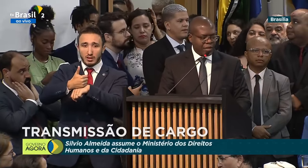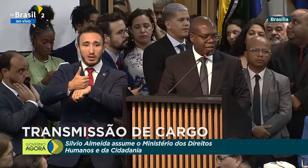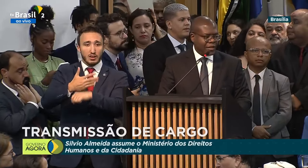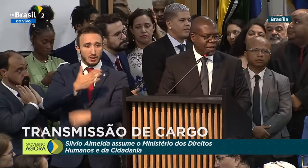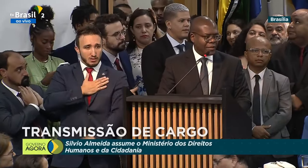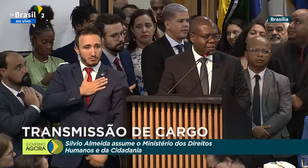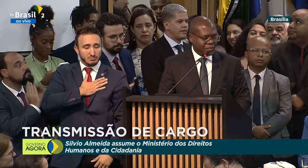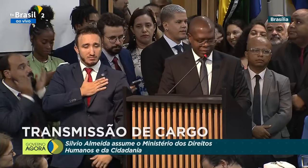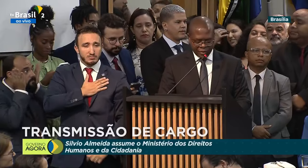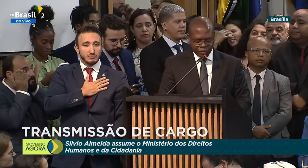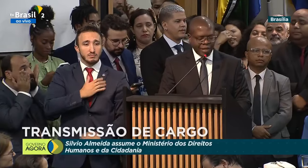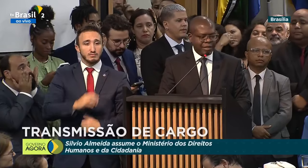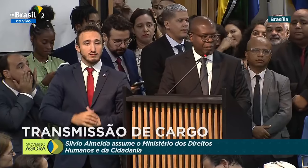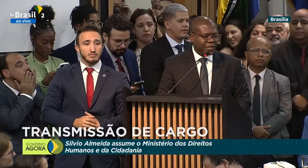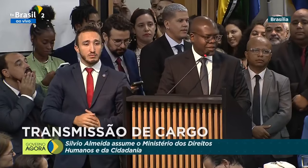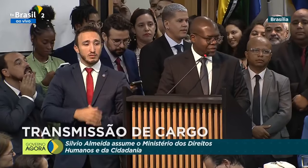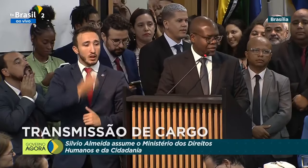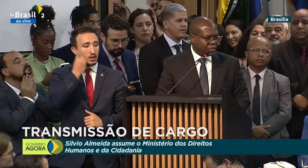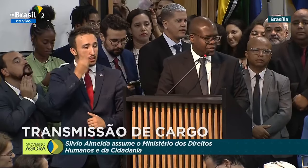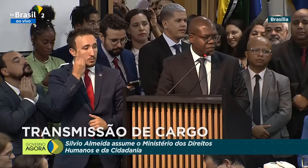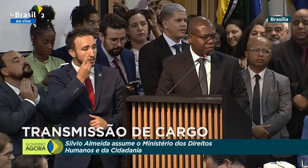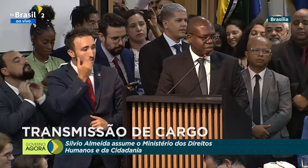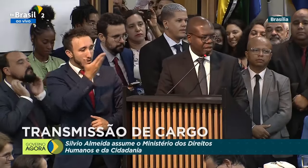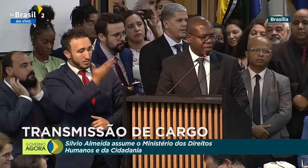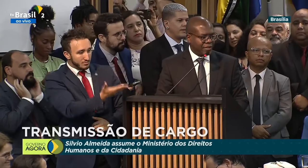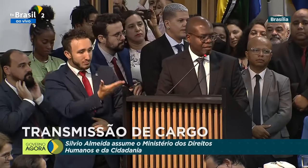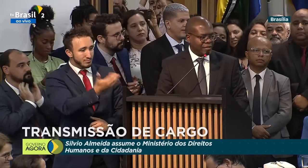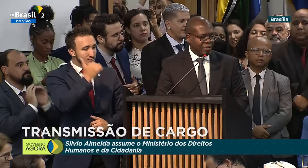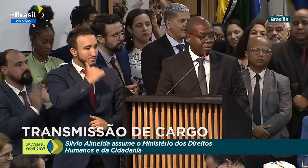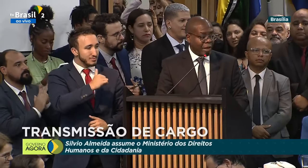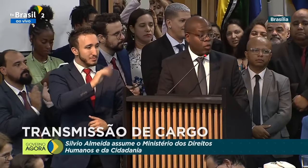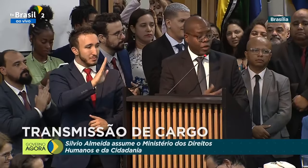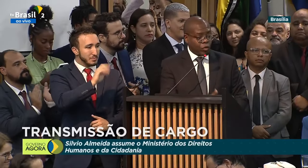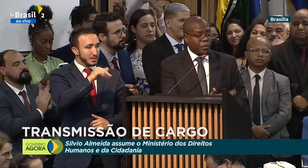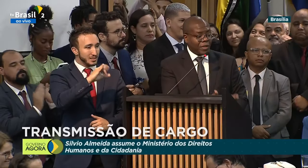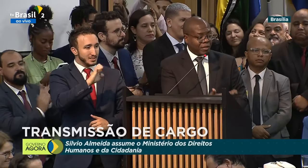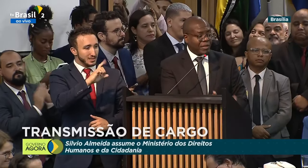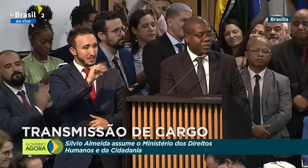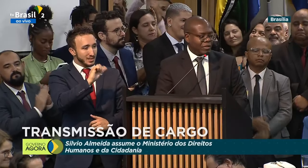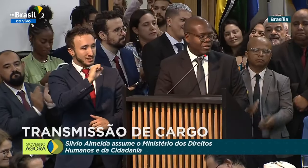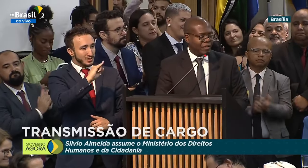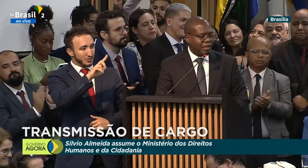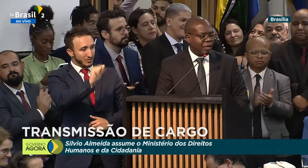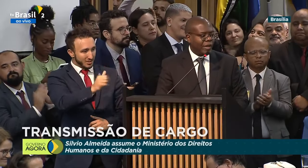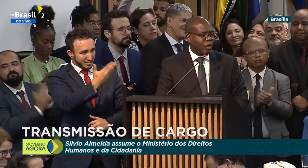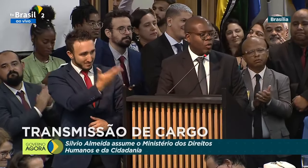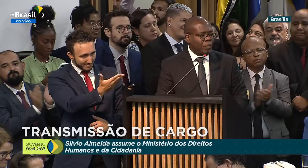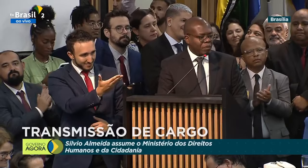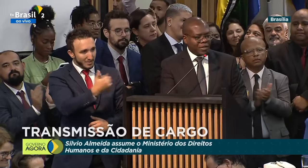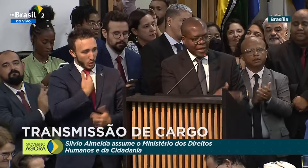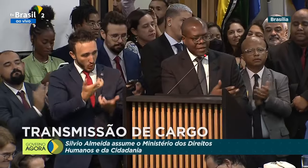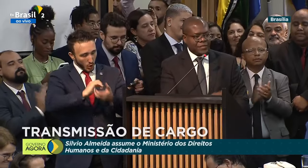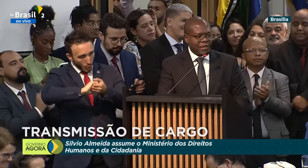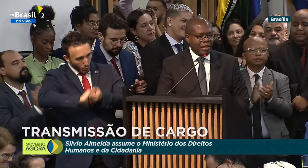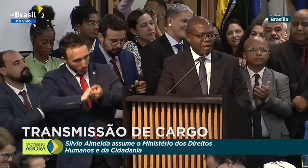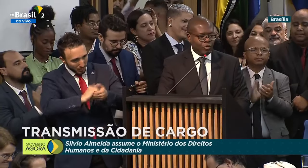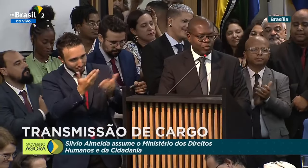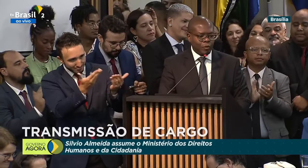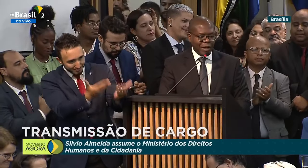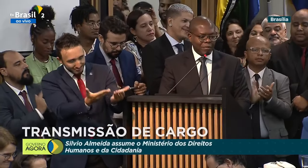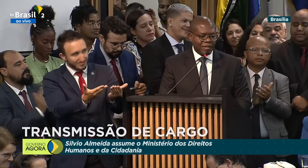meio da deputada Benício da Silva e cumprimentando eu quero cumprimentar